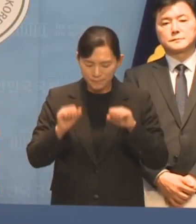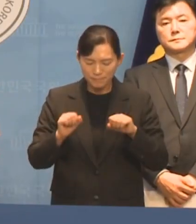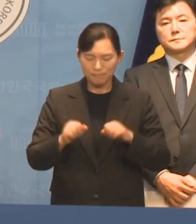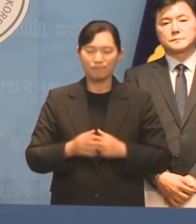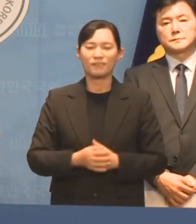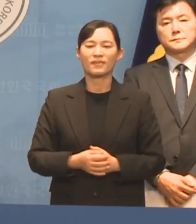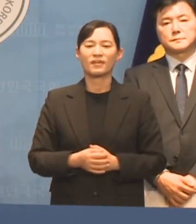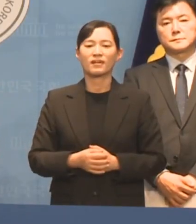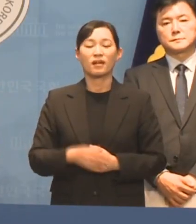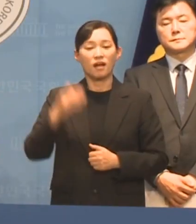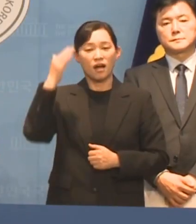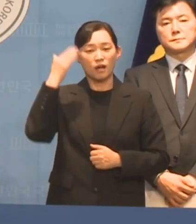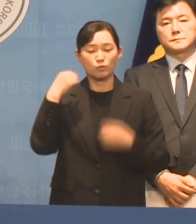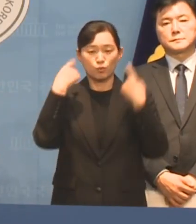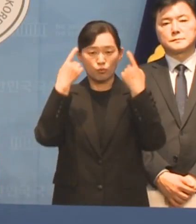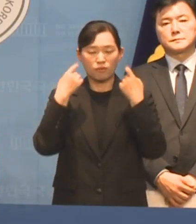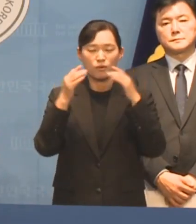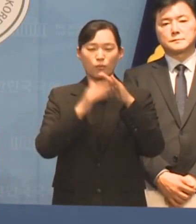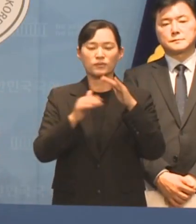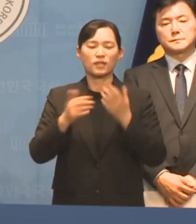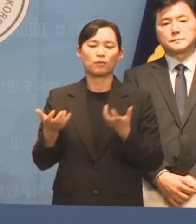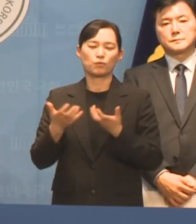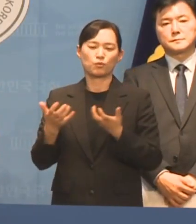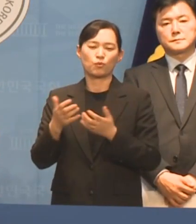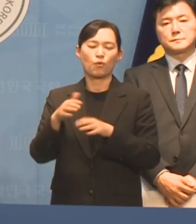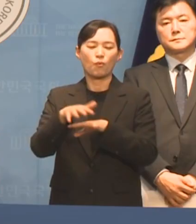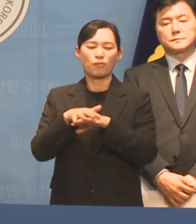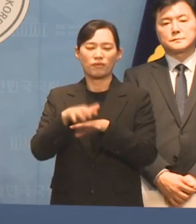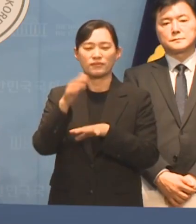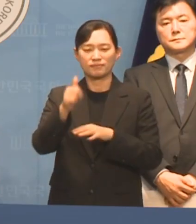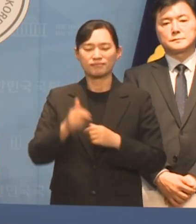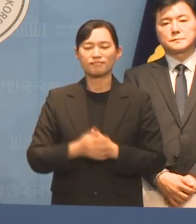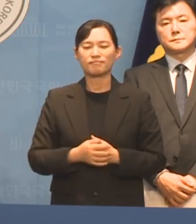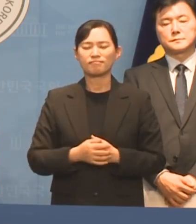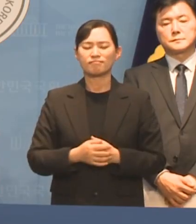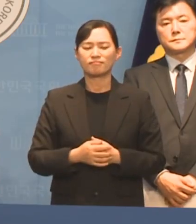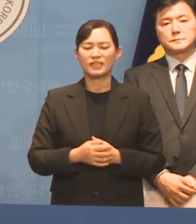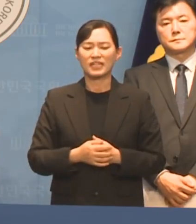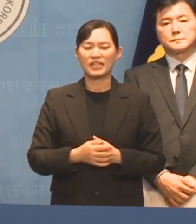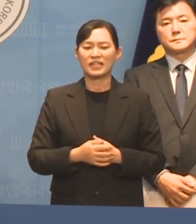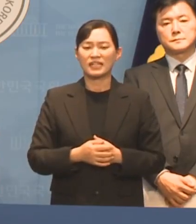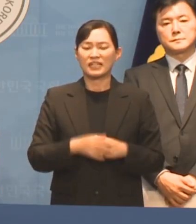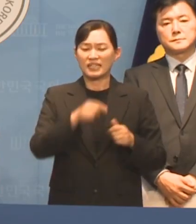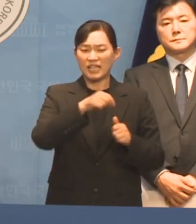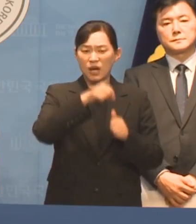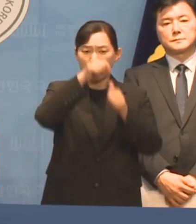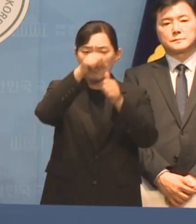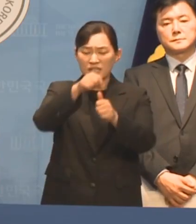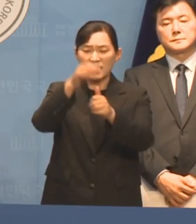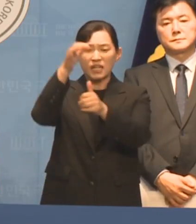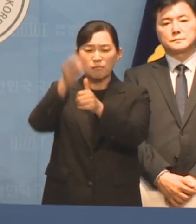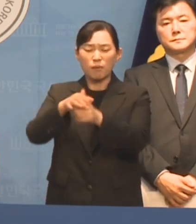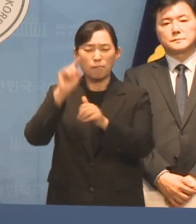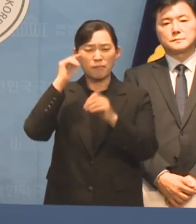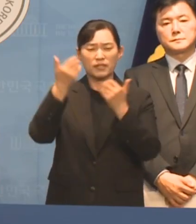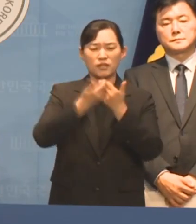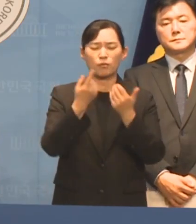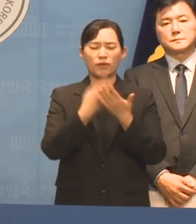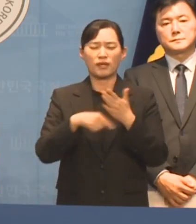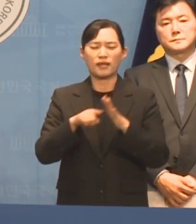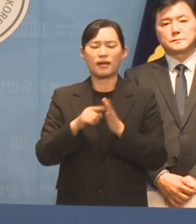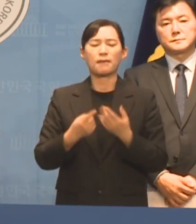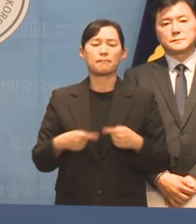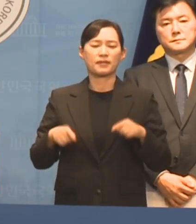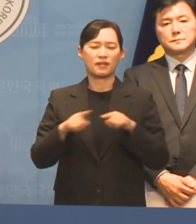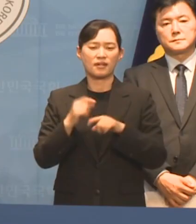안녕하십니까. 한국관광공사 노조위원장 변정섭입니다. 알박기 낙하산 인사의 임명 반대를 위해 함께 힘을